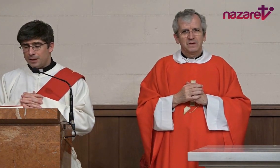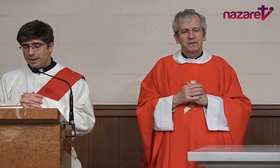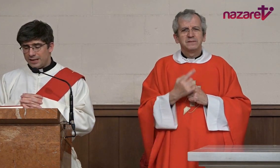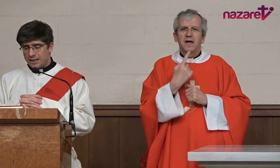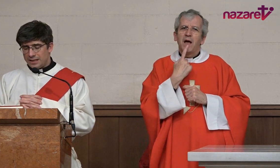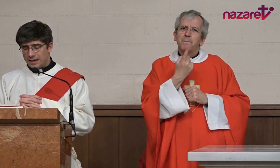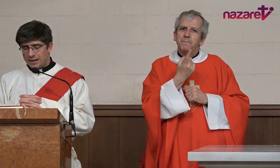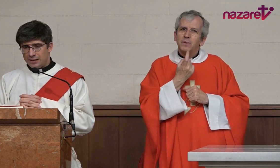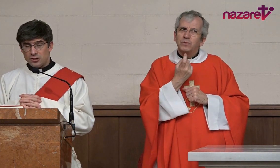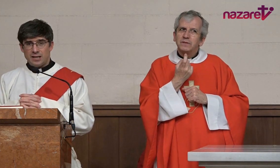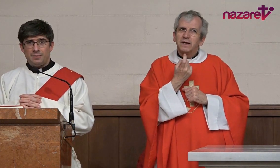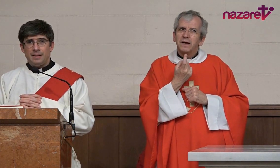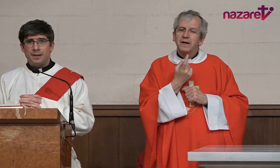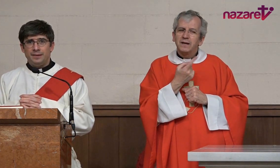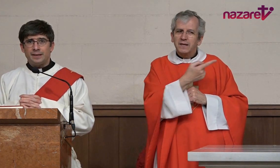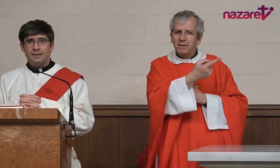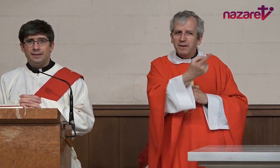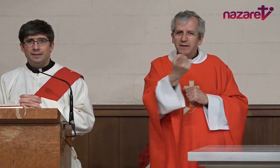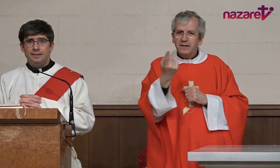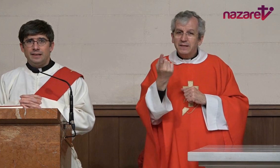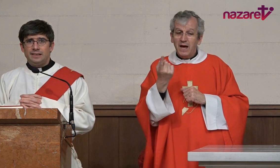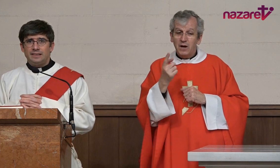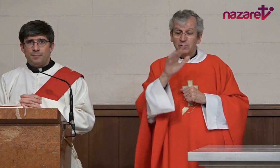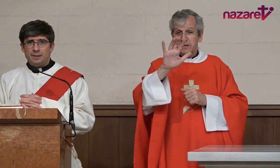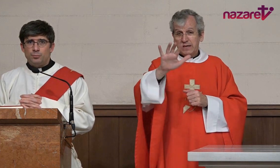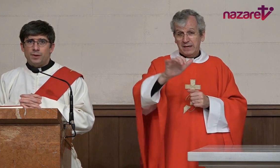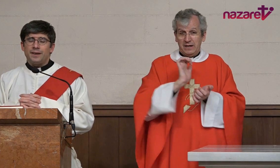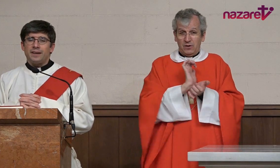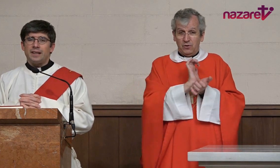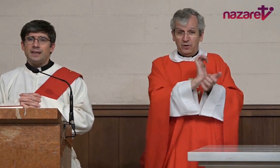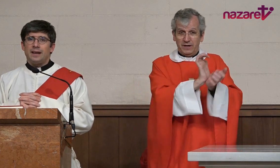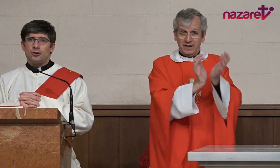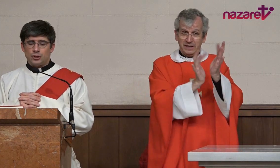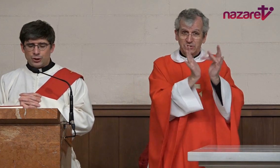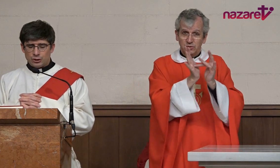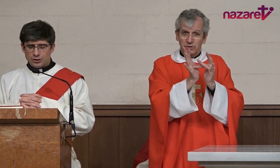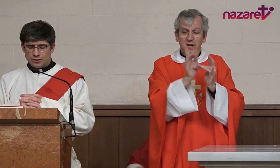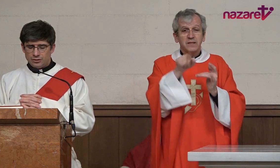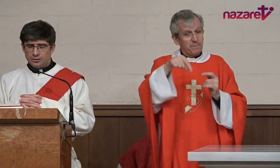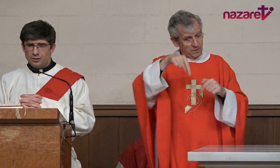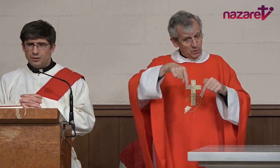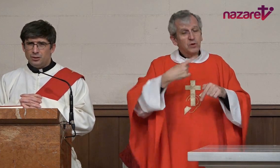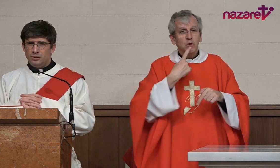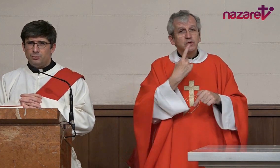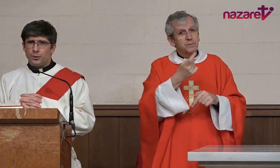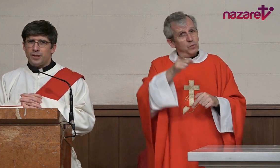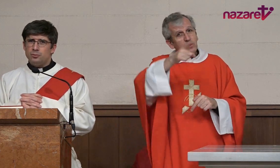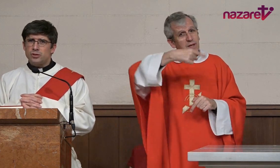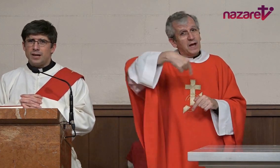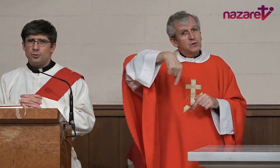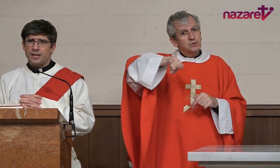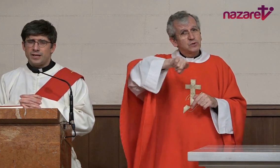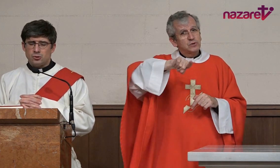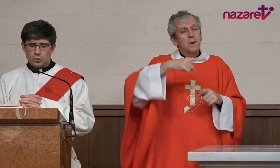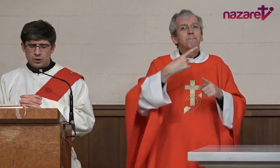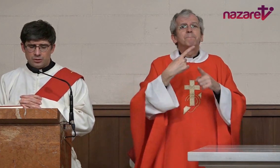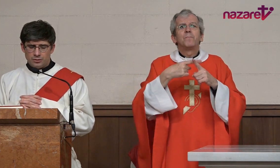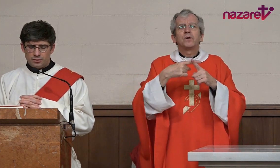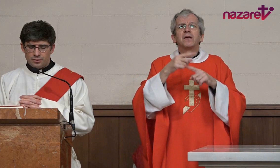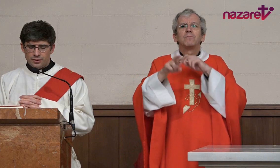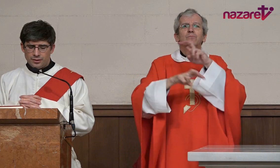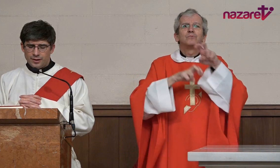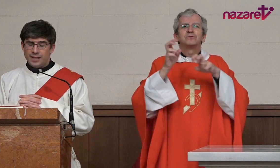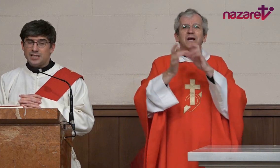Esa pregunta que va dirigida a los que le van a aprender también puede ir dirigida a nosotros. ¿Por qué buscamos a